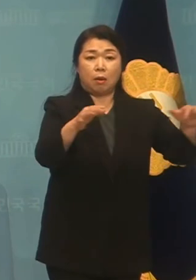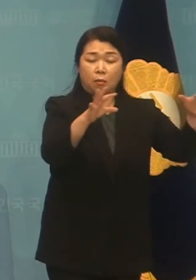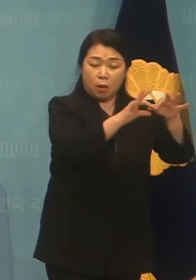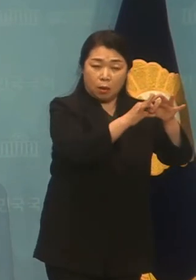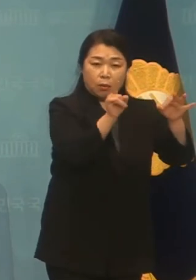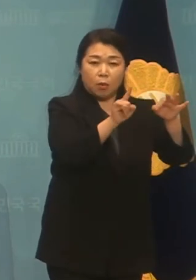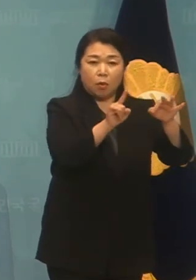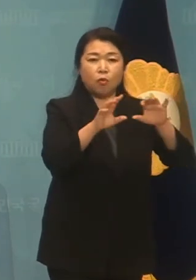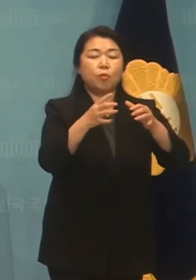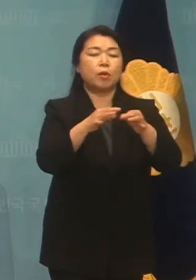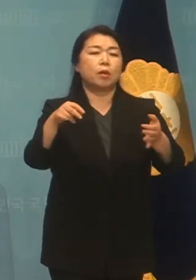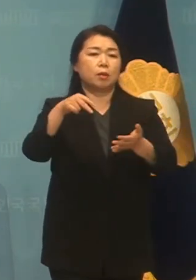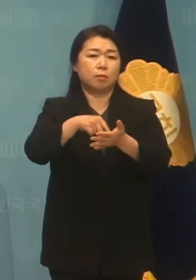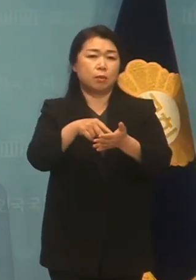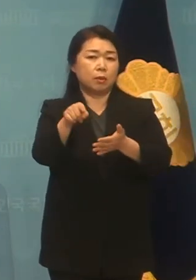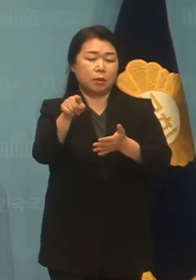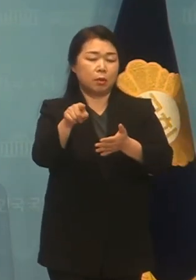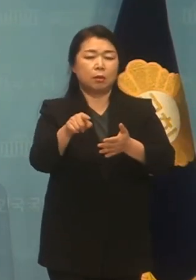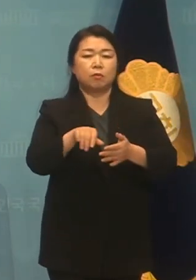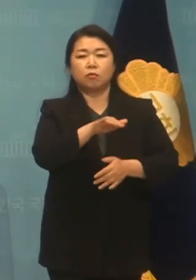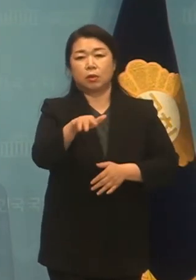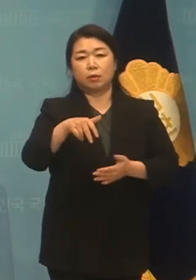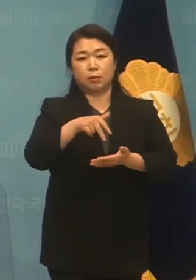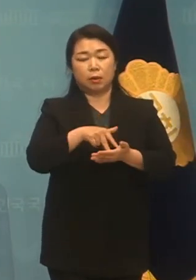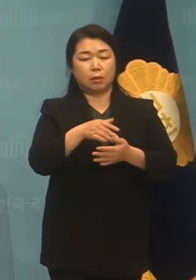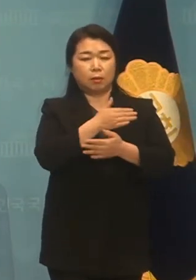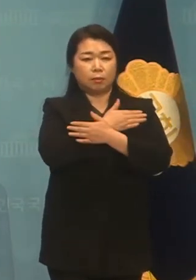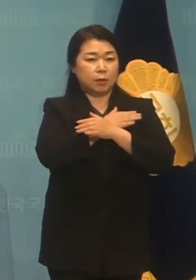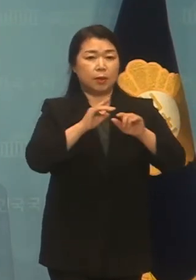결코 좌시하지 않는 것입니다.